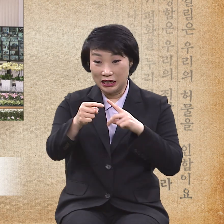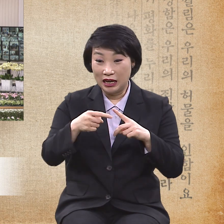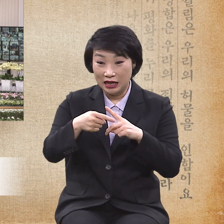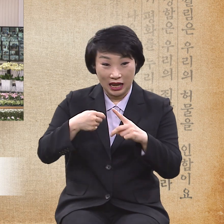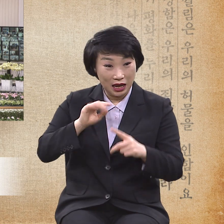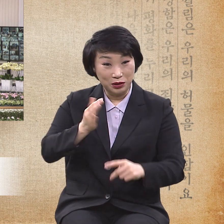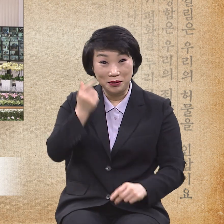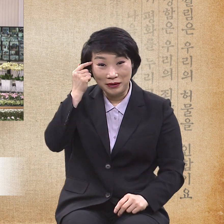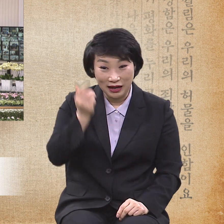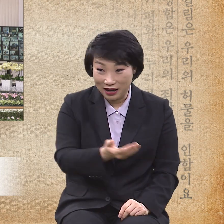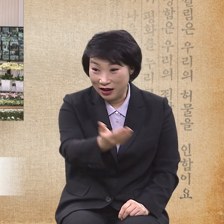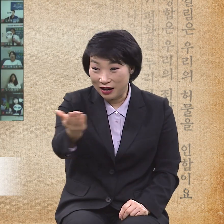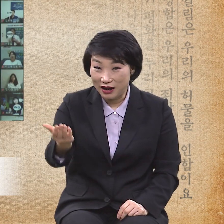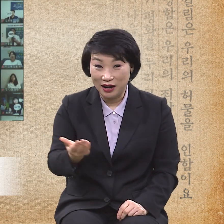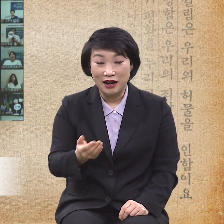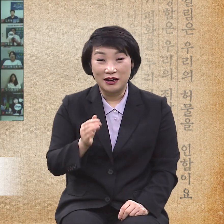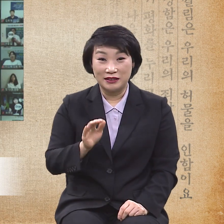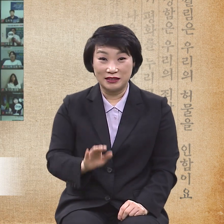이해됩니까?